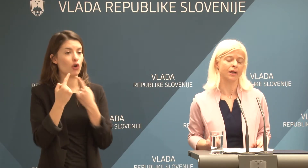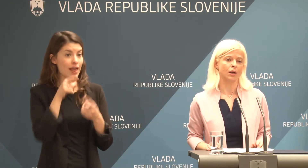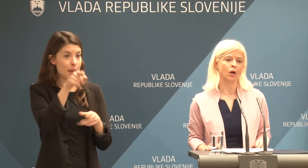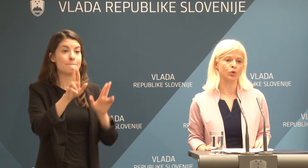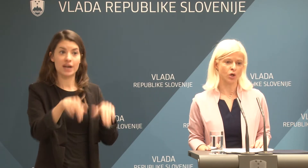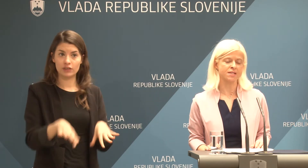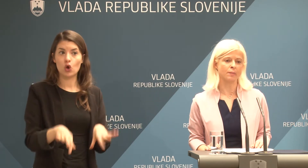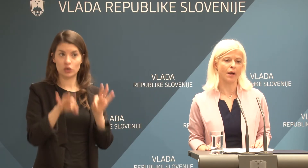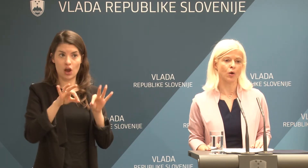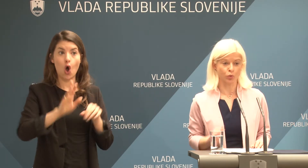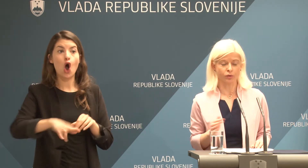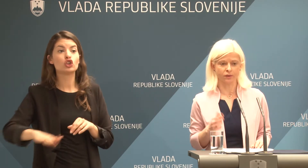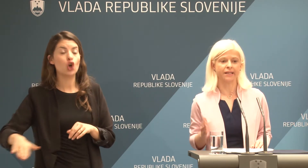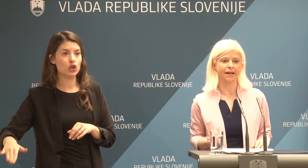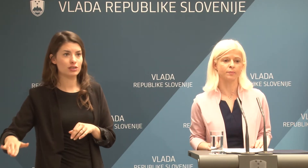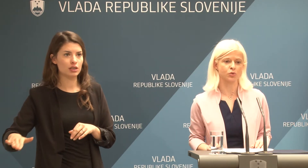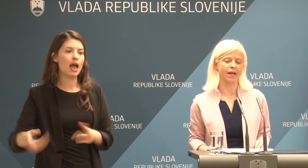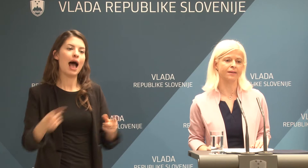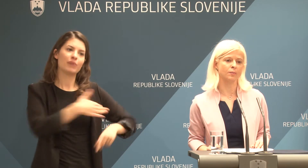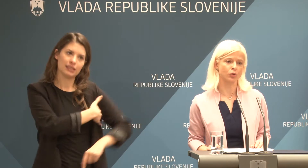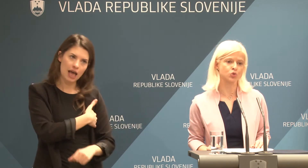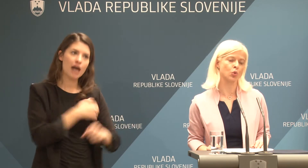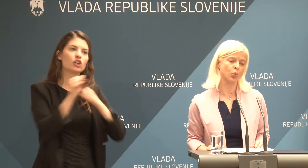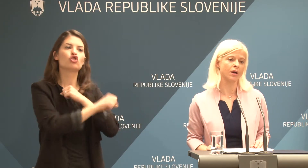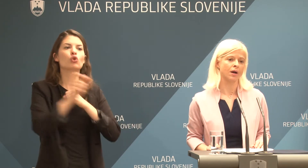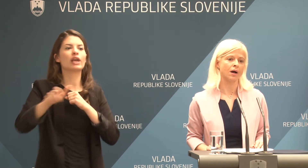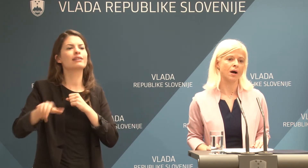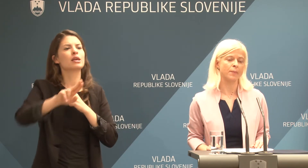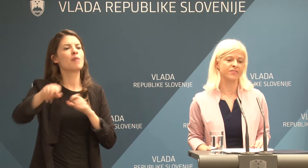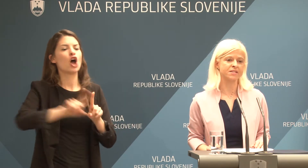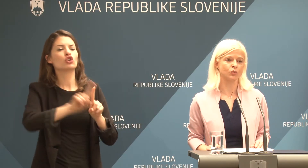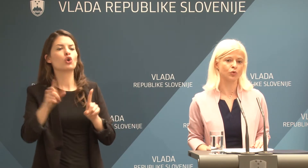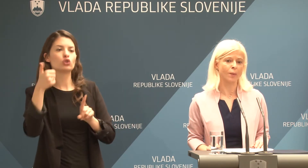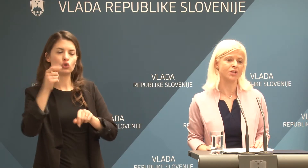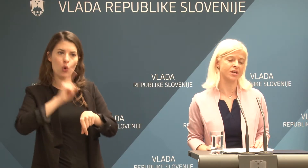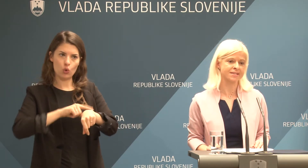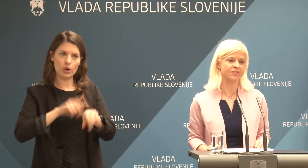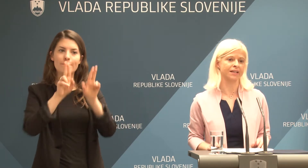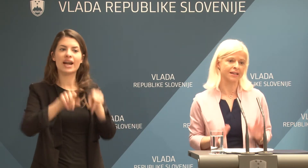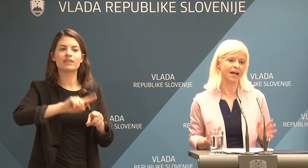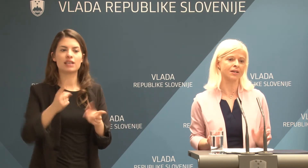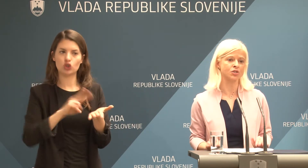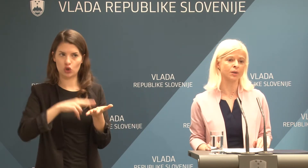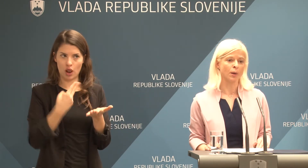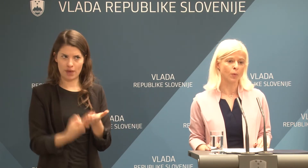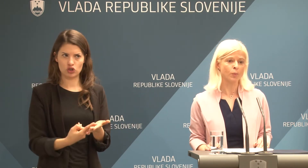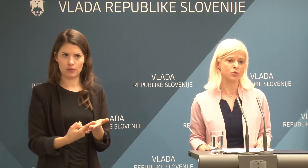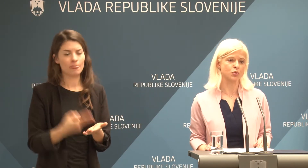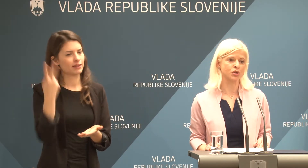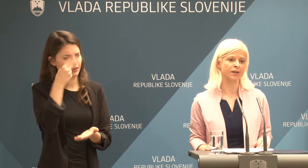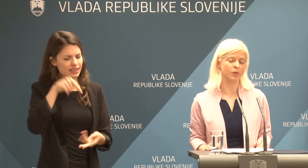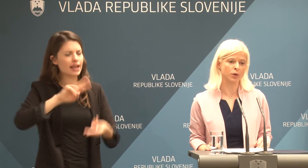ugotavljate, otroci imajo, dijaki in pa študenti imajo do 100 ur pravice do tolmača in seveda na ta način